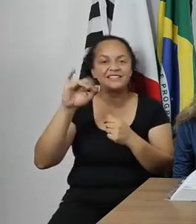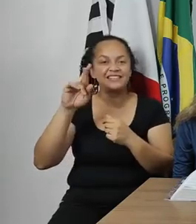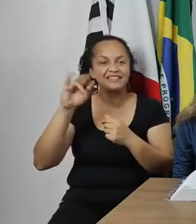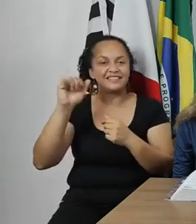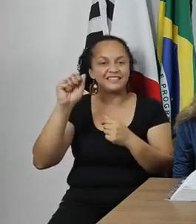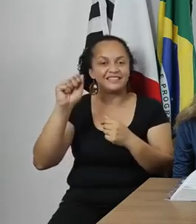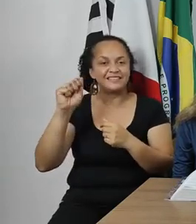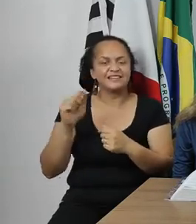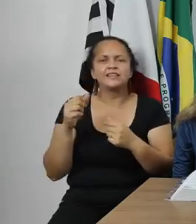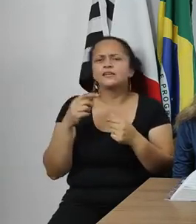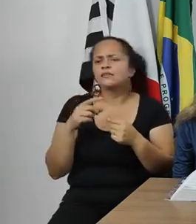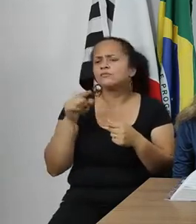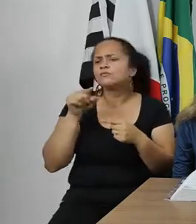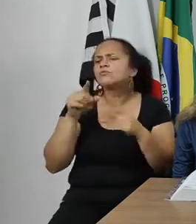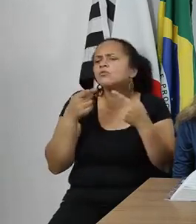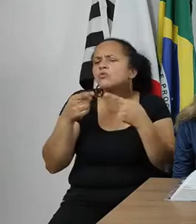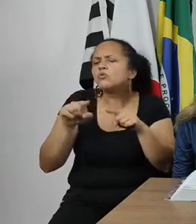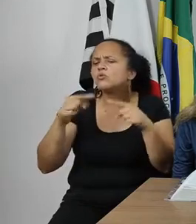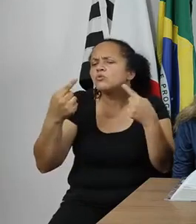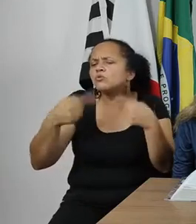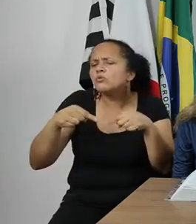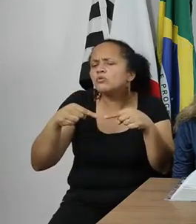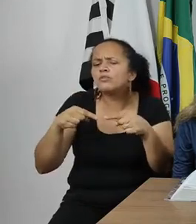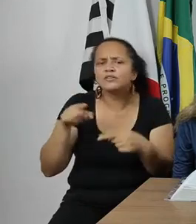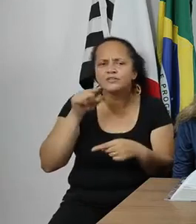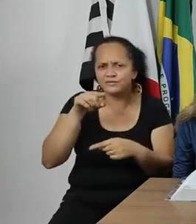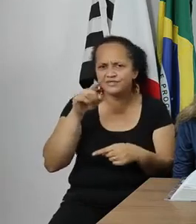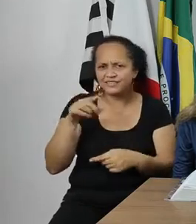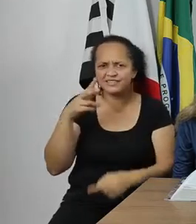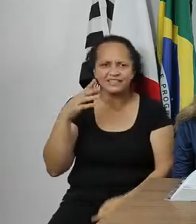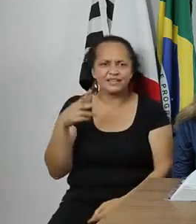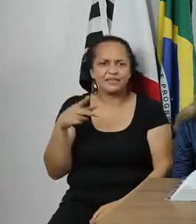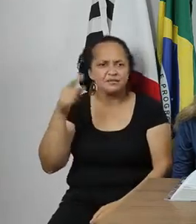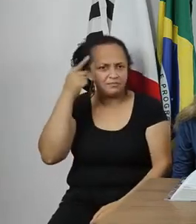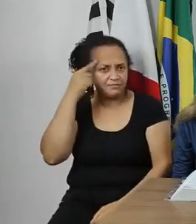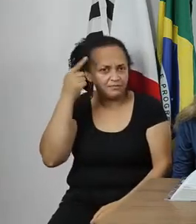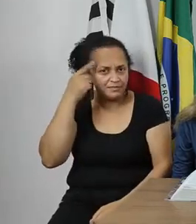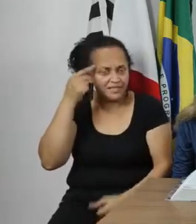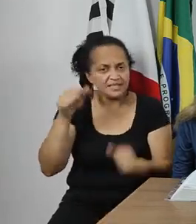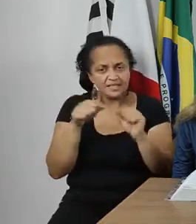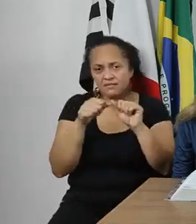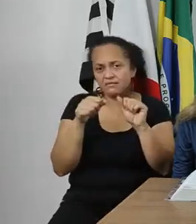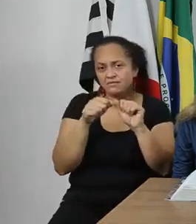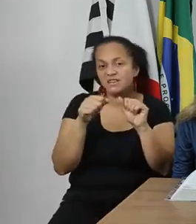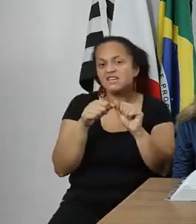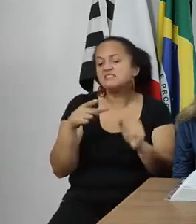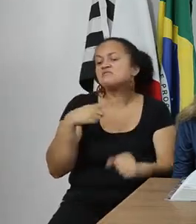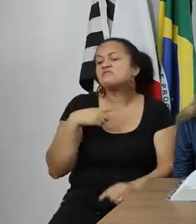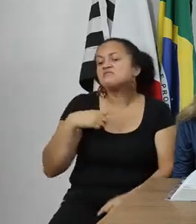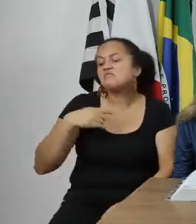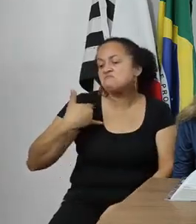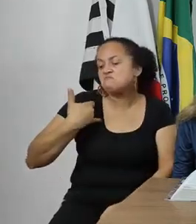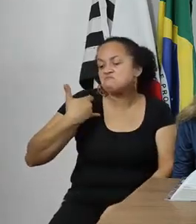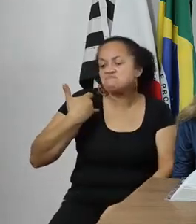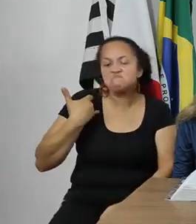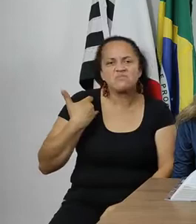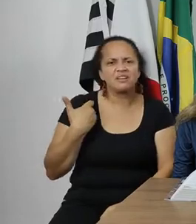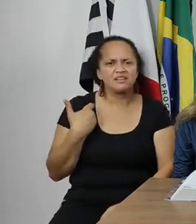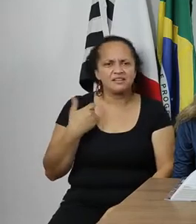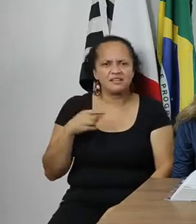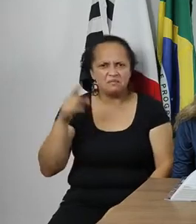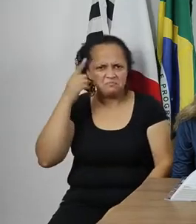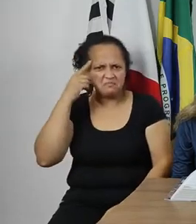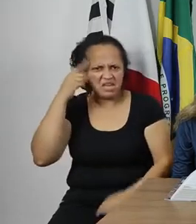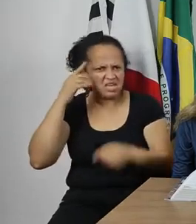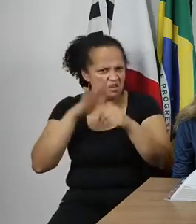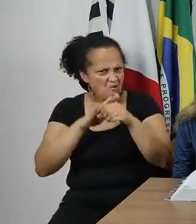que falou? Para quem você olhou com orgulho? A quem você pensa que ofendeu e